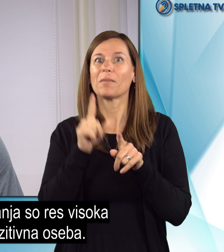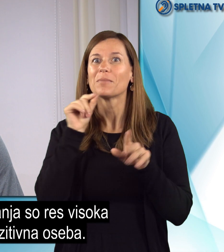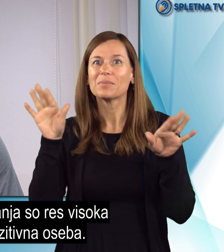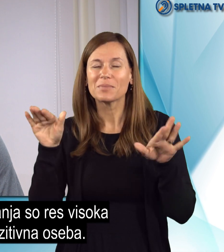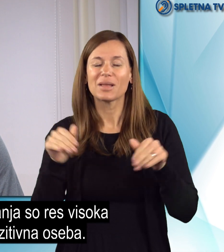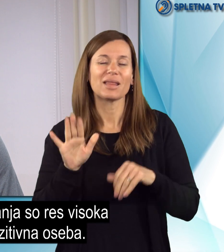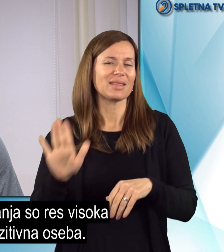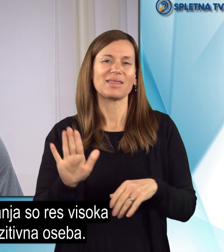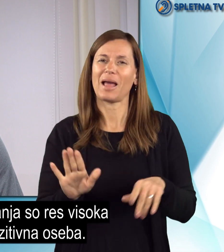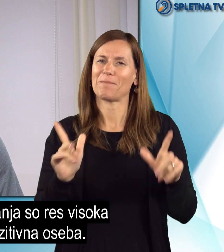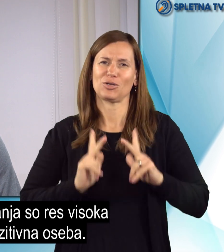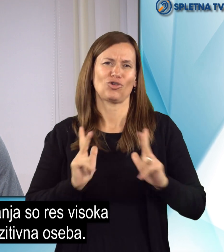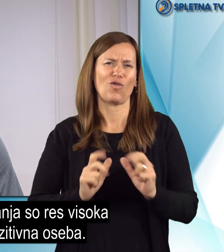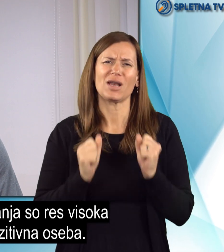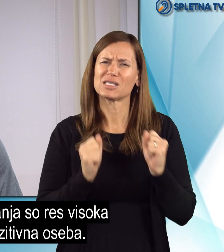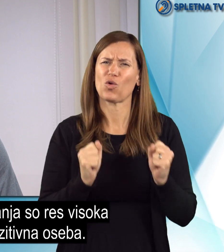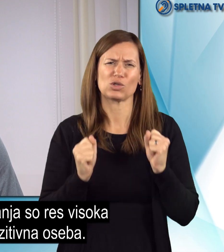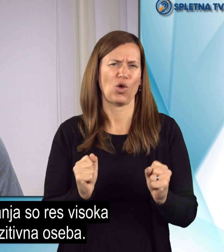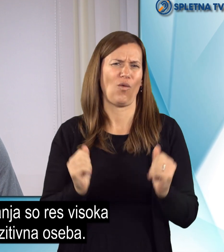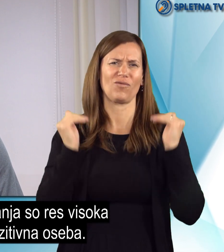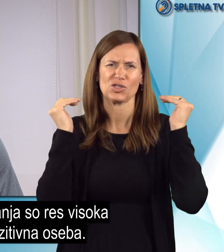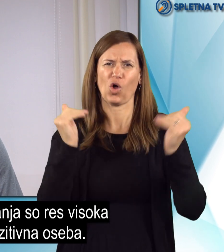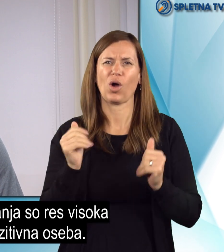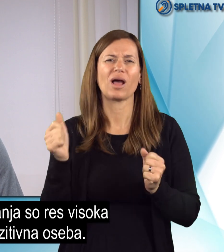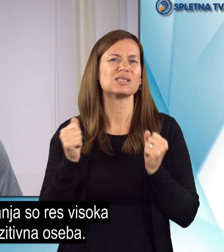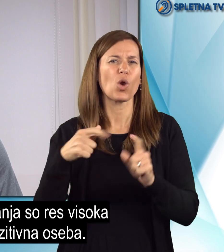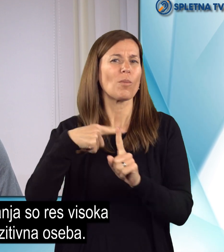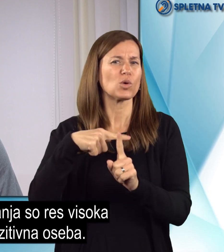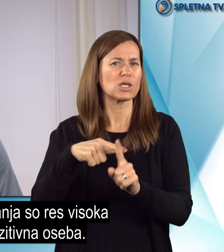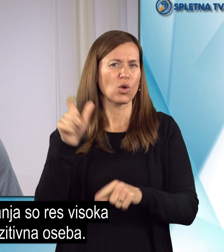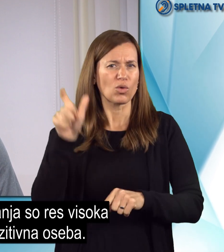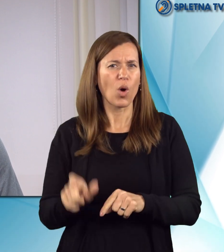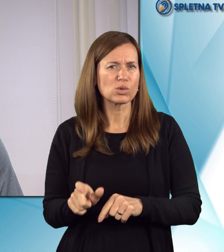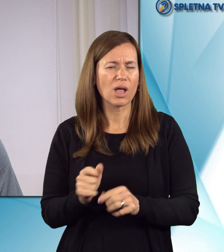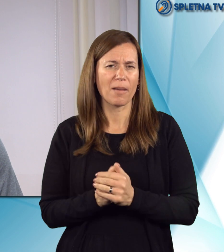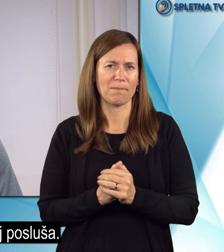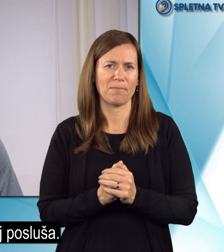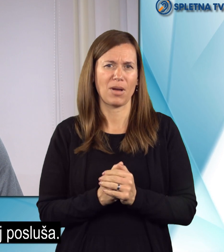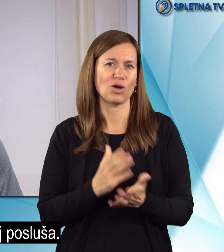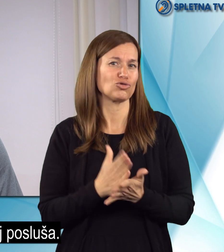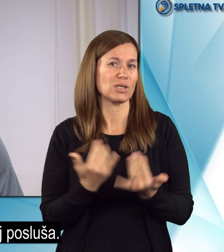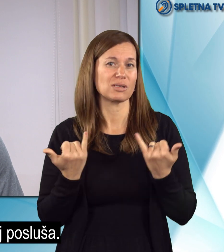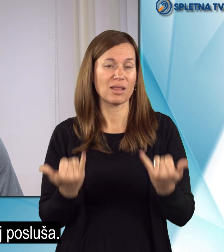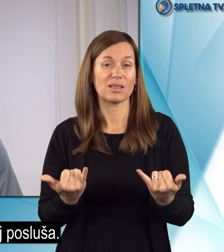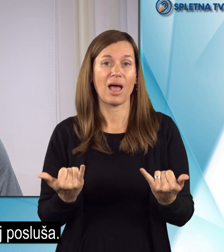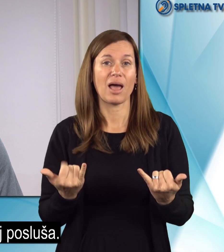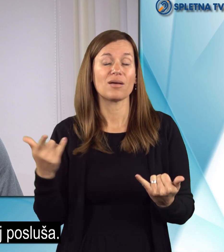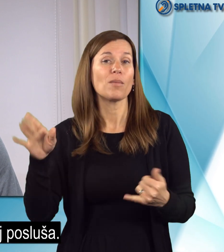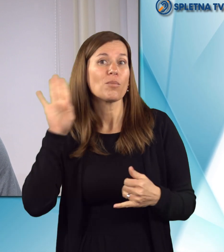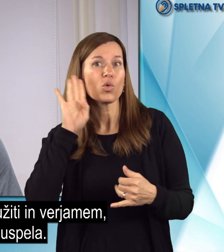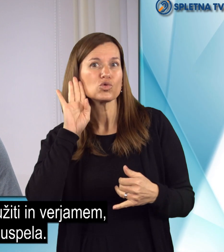pričakovanja njena so res zelo visoka in taka pozitivna oseba je. In že sedaj